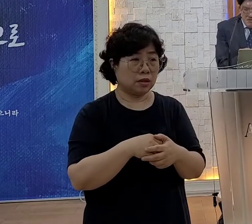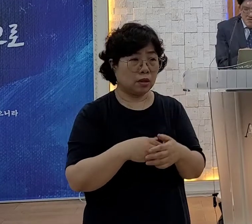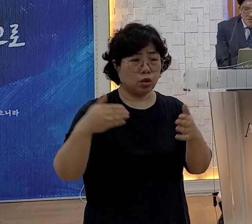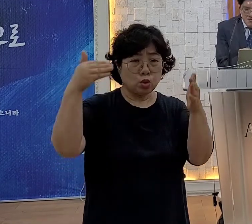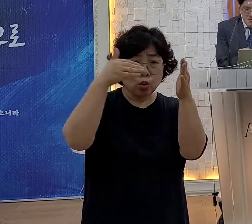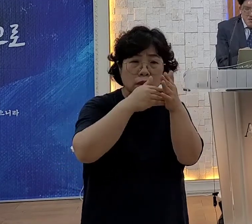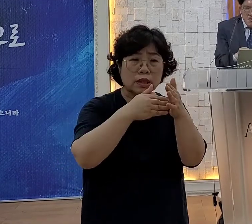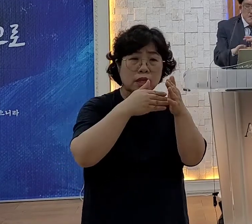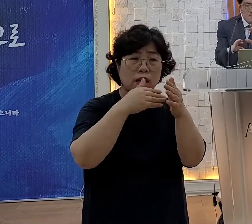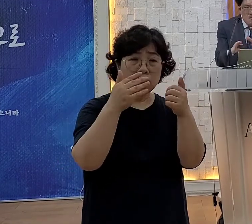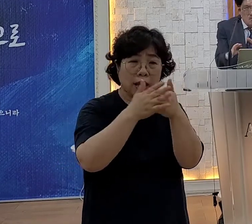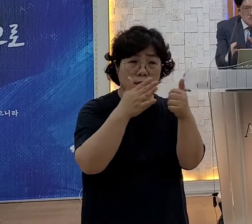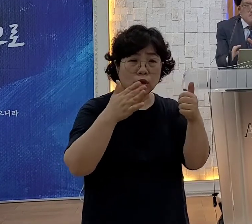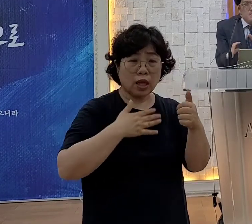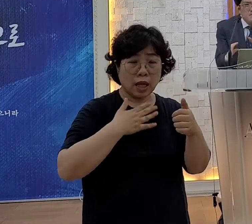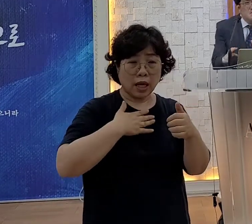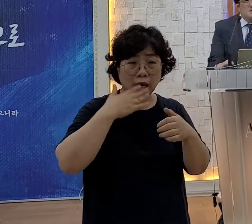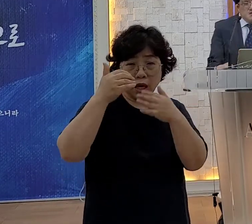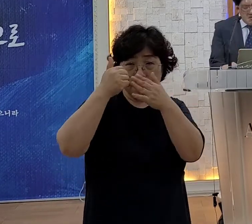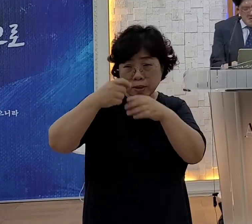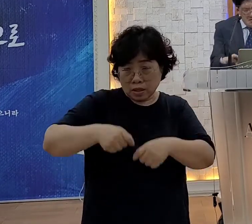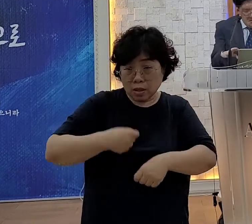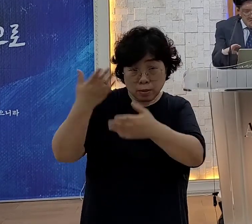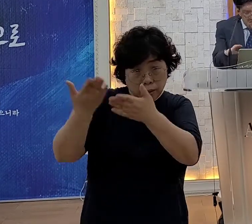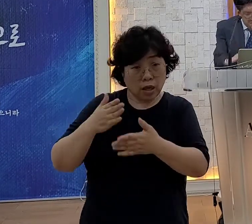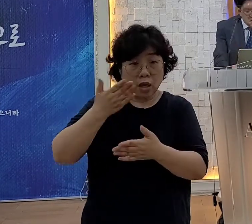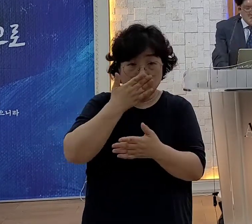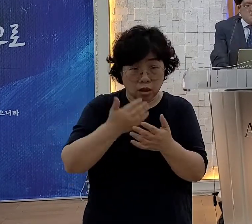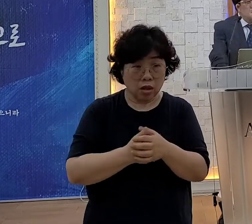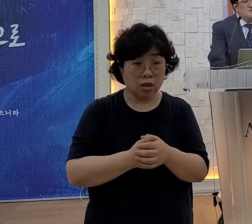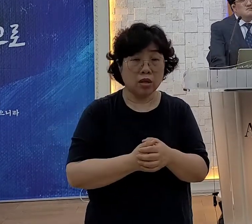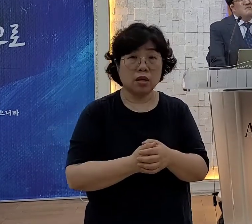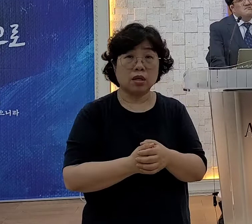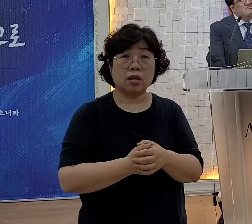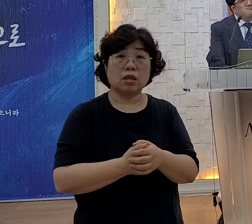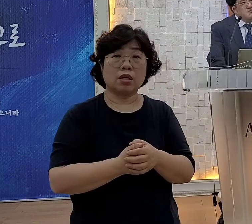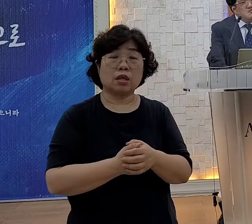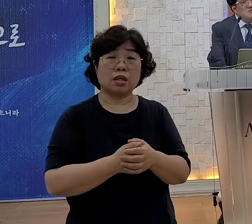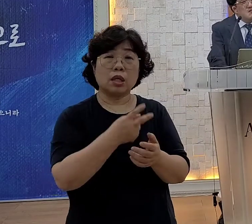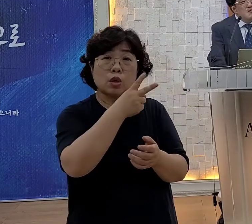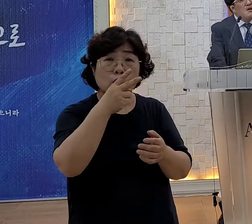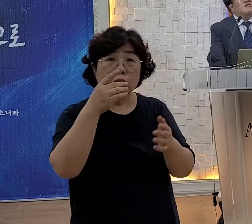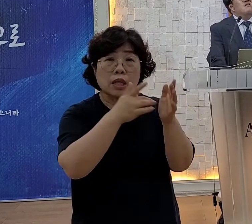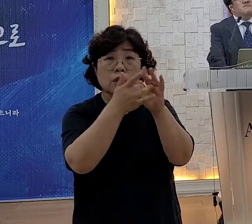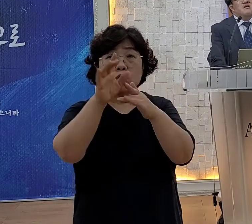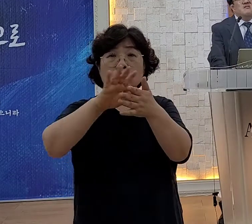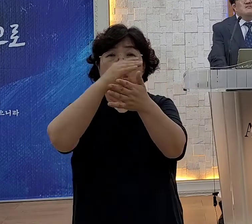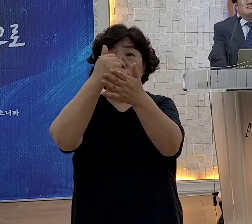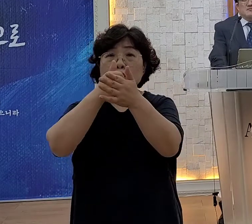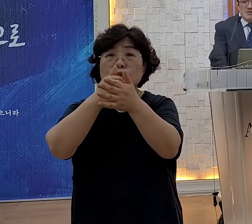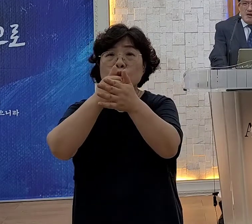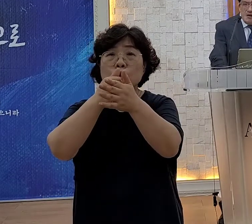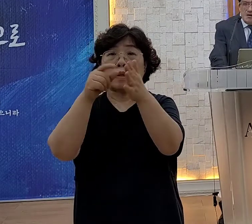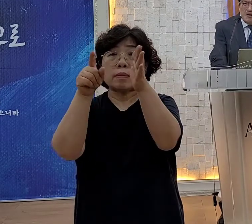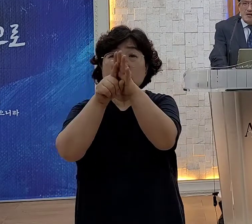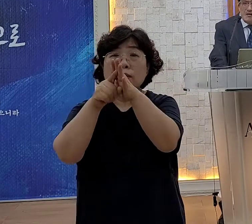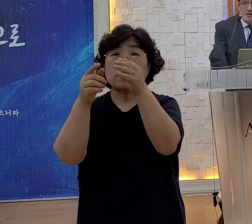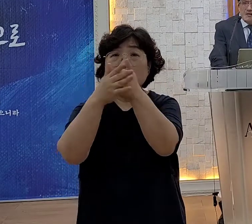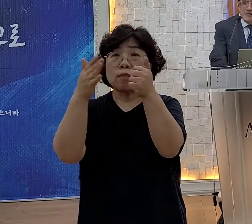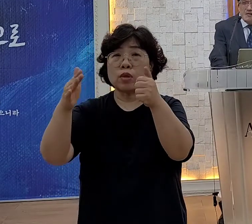말미암아 모든 믿는 자에게 미치는, 즉 주시는 하나님의